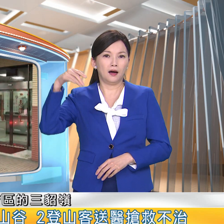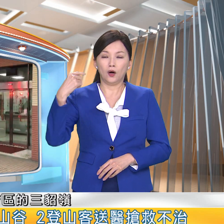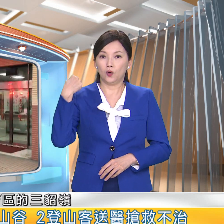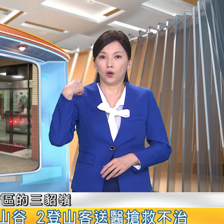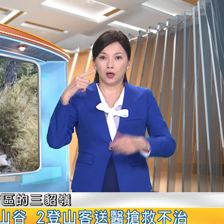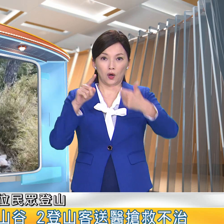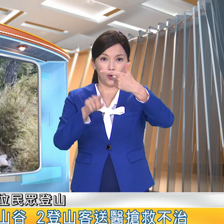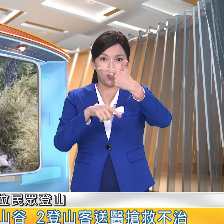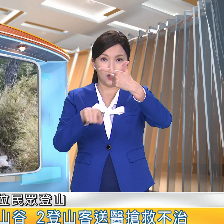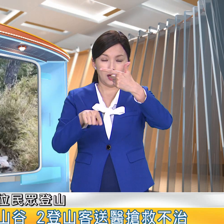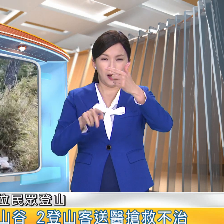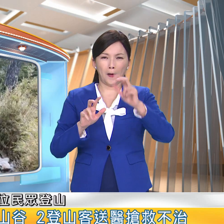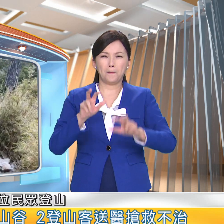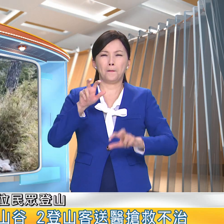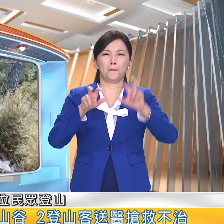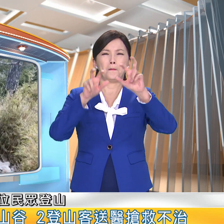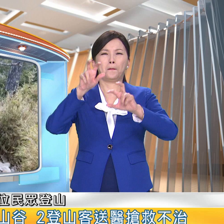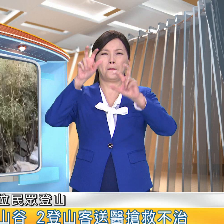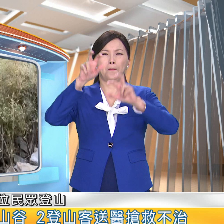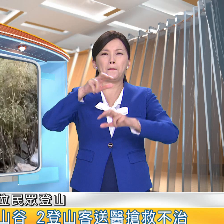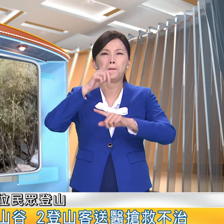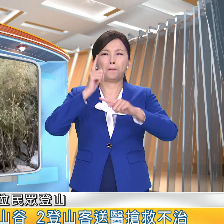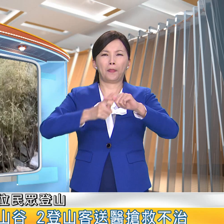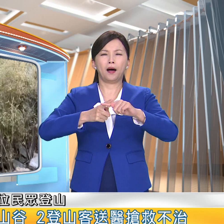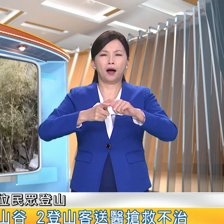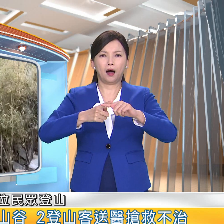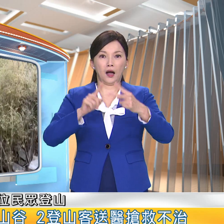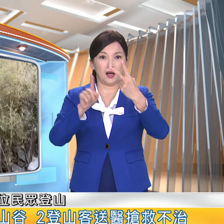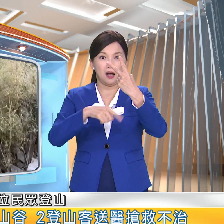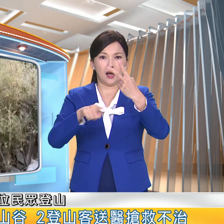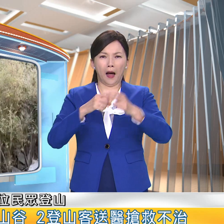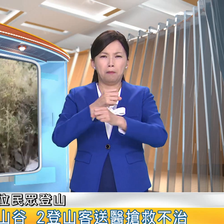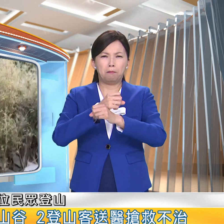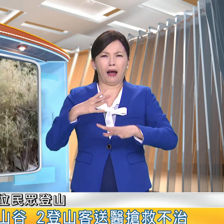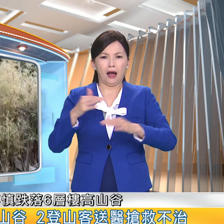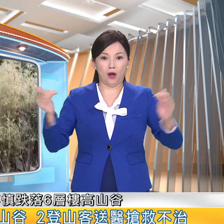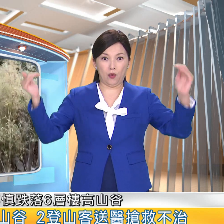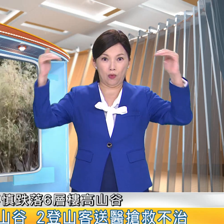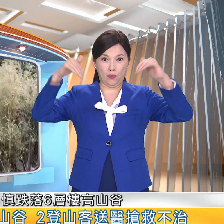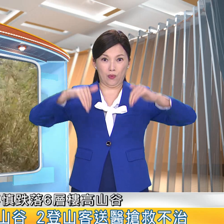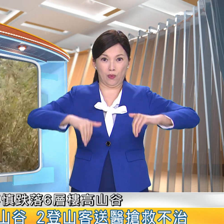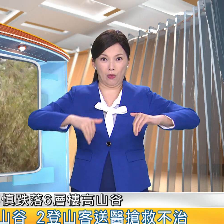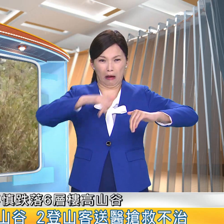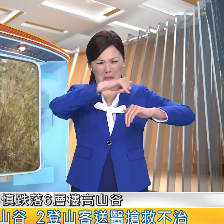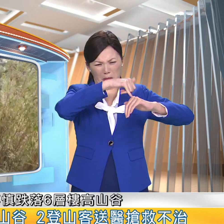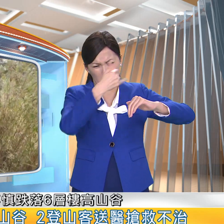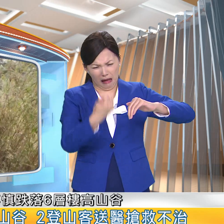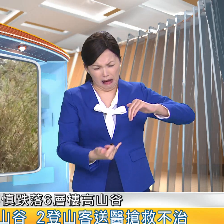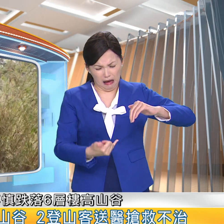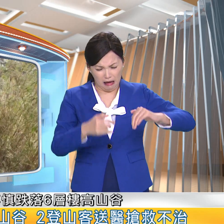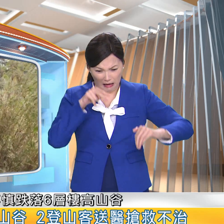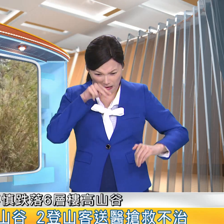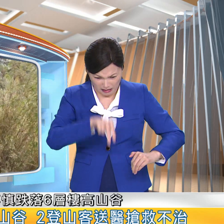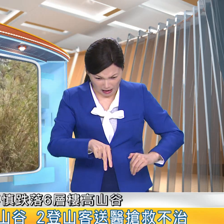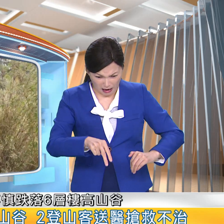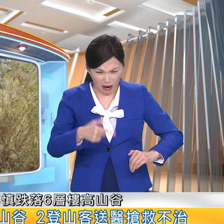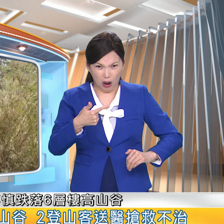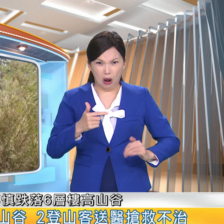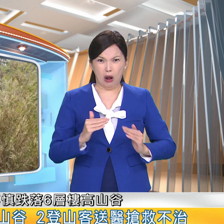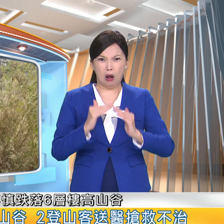昨天则是有6位民众登山，途中有2人不慎跌落6层楼高的山